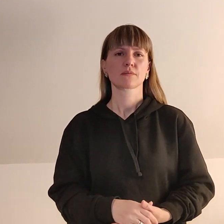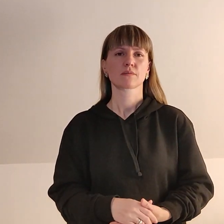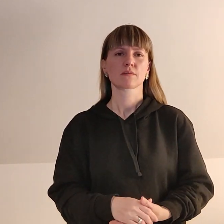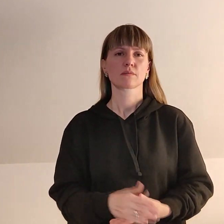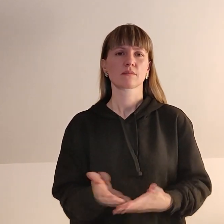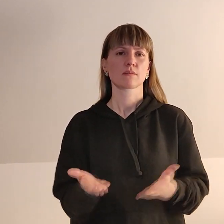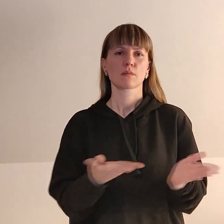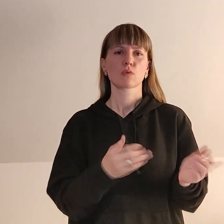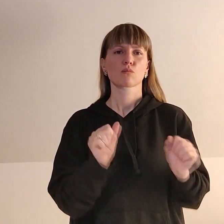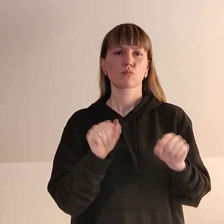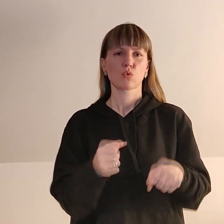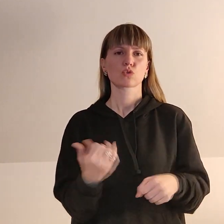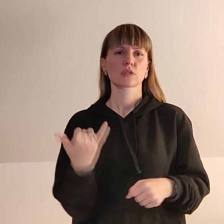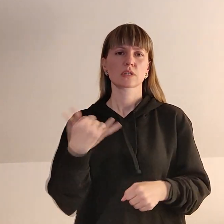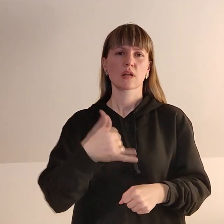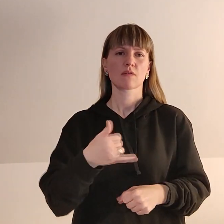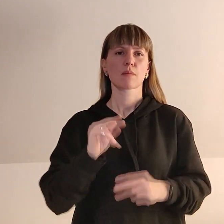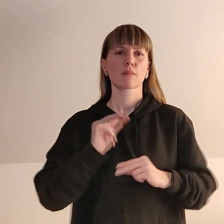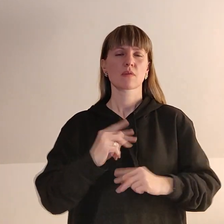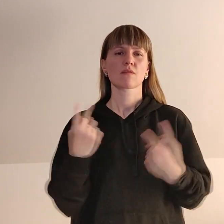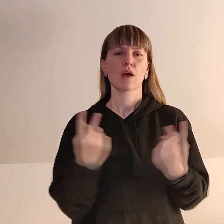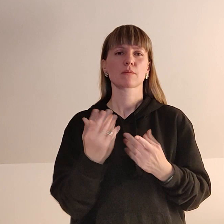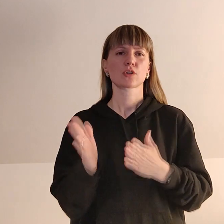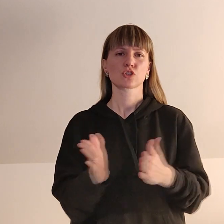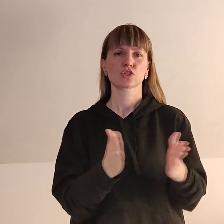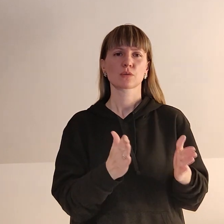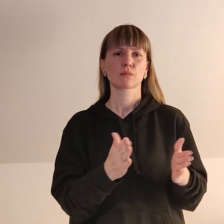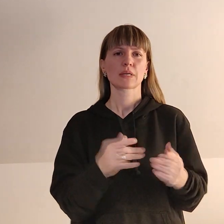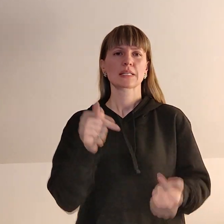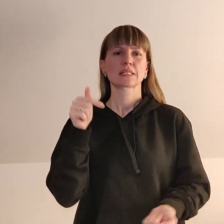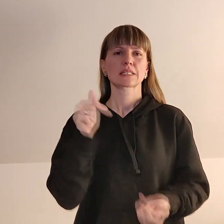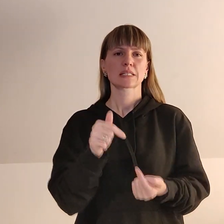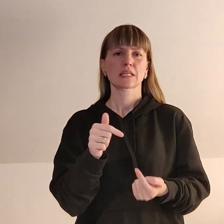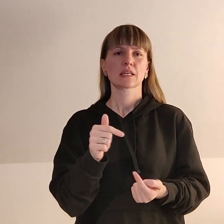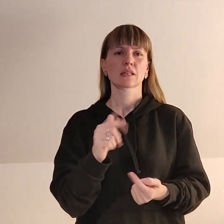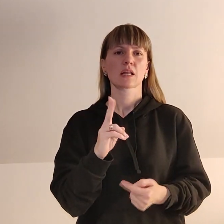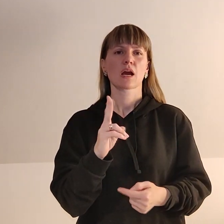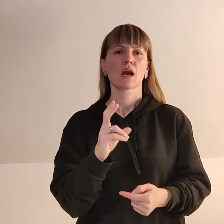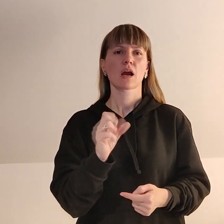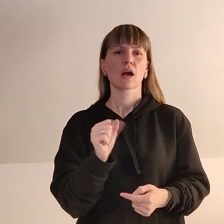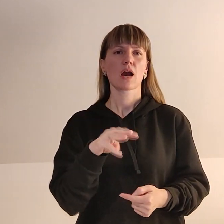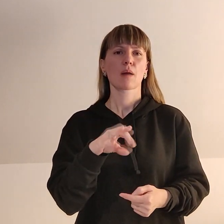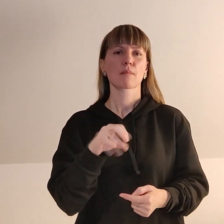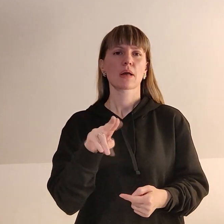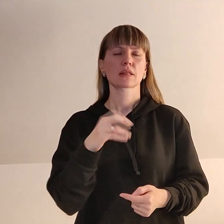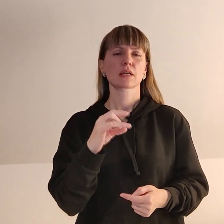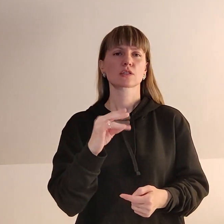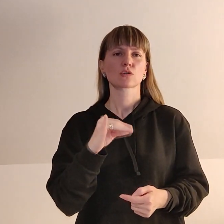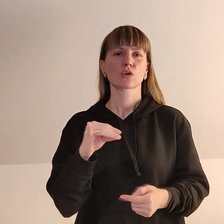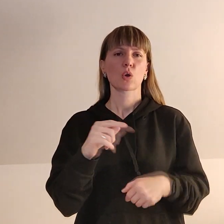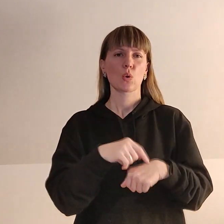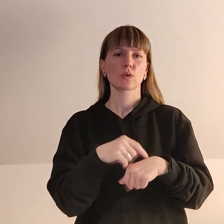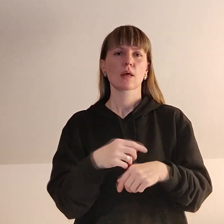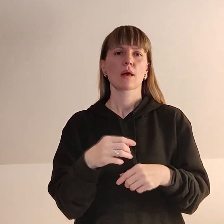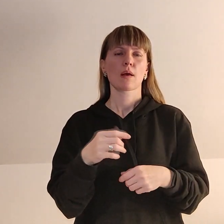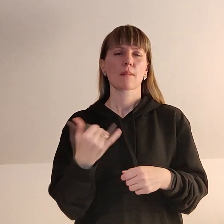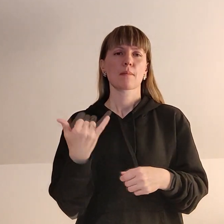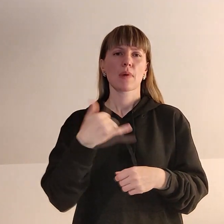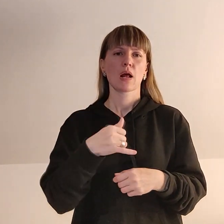Пожалуйста, заправляйте. Працюємо штатом режимі згідно комендантської години. Пальне є, товар є.